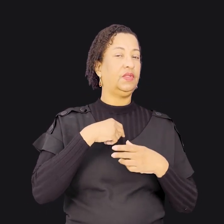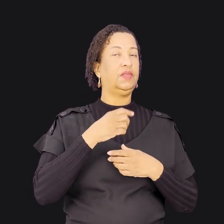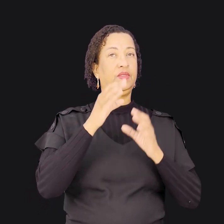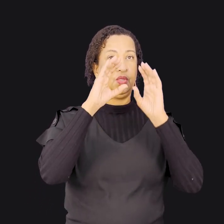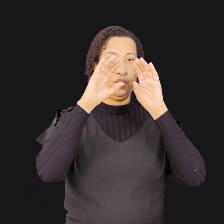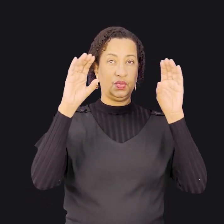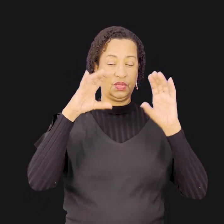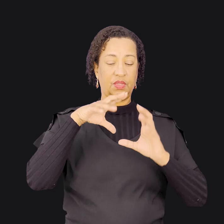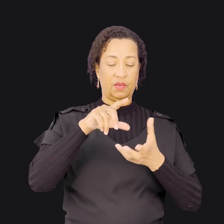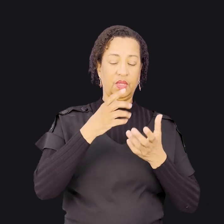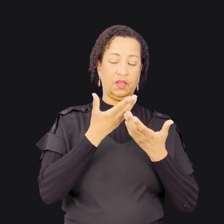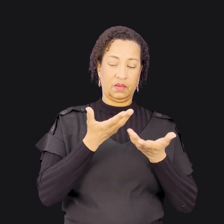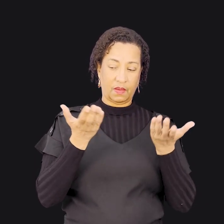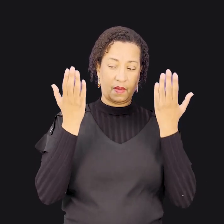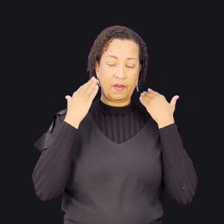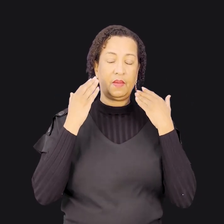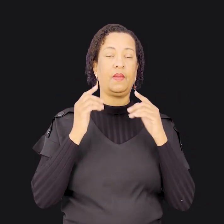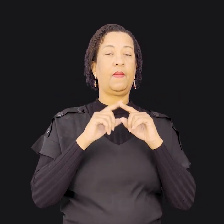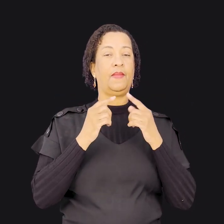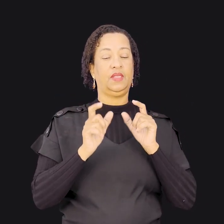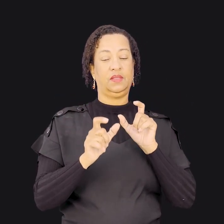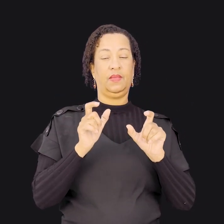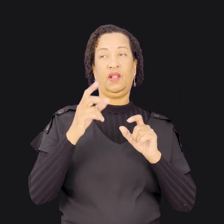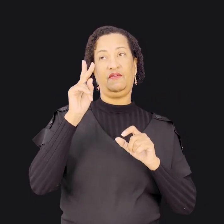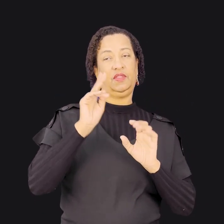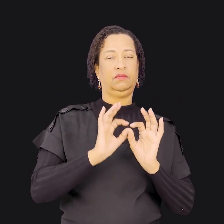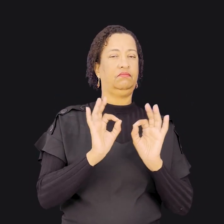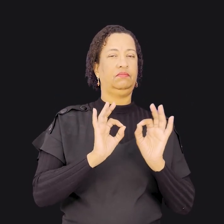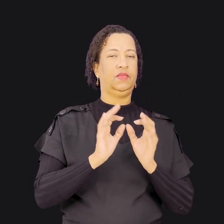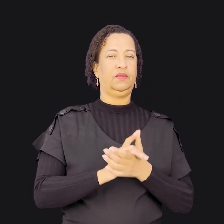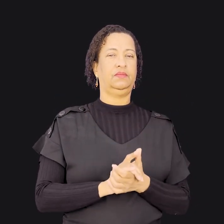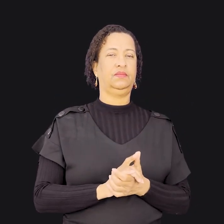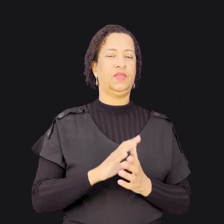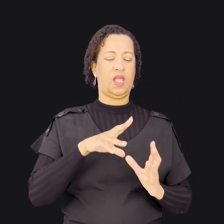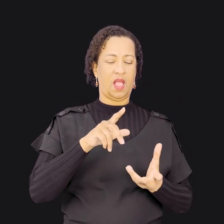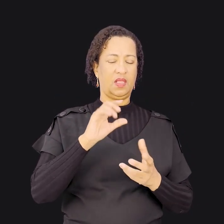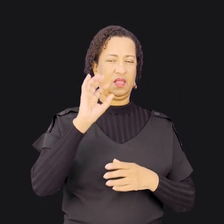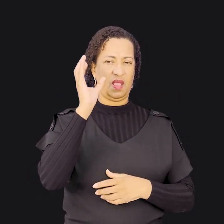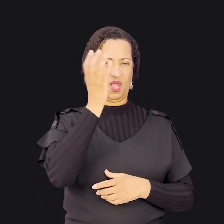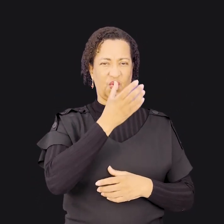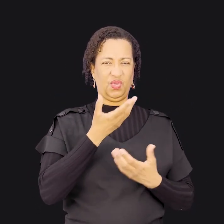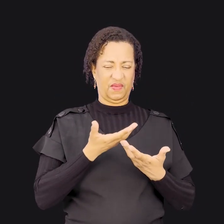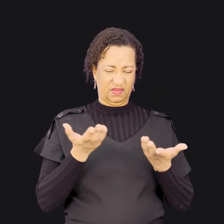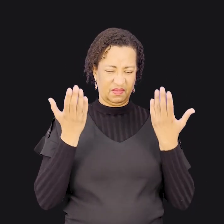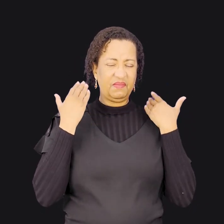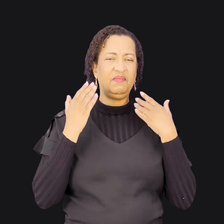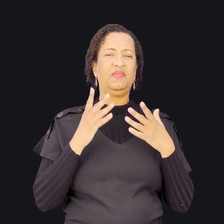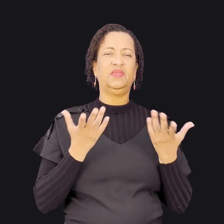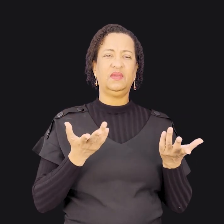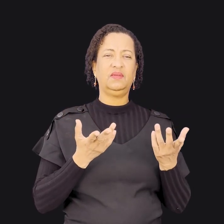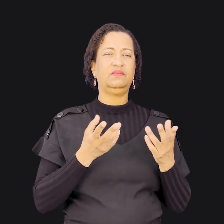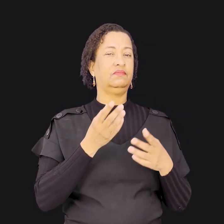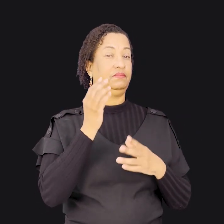céus e a terra, mas as minhas palavras não passarão. Será que a terra e o universo passarão? Preste atenção nessa